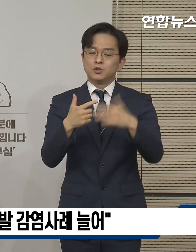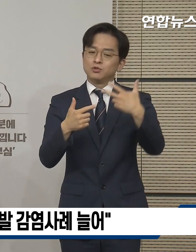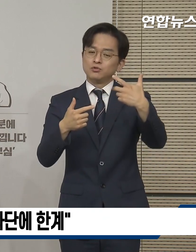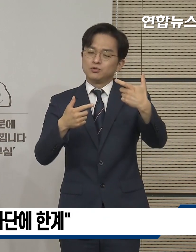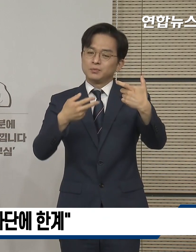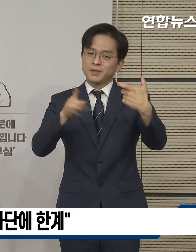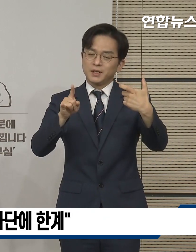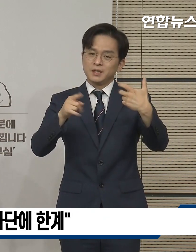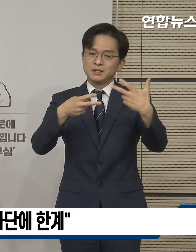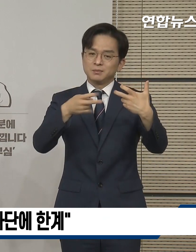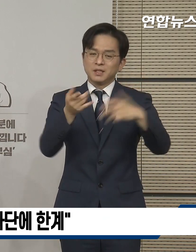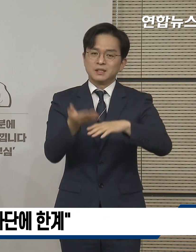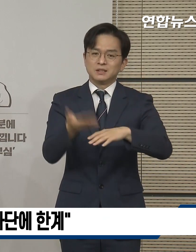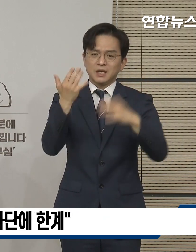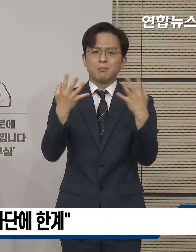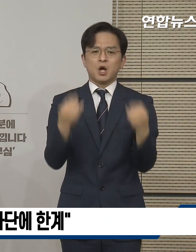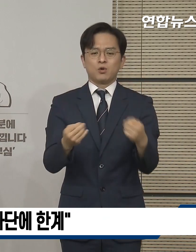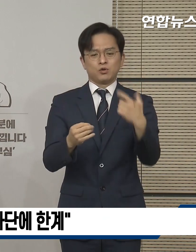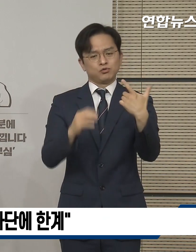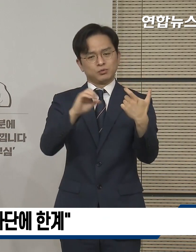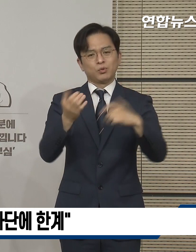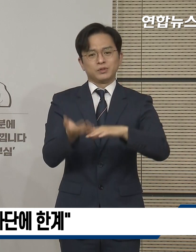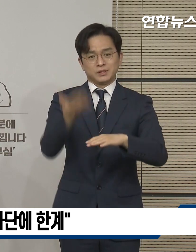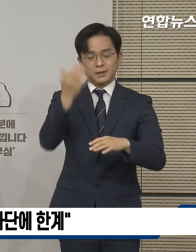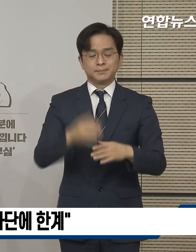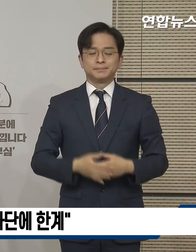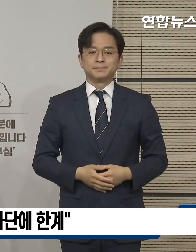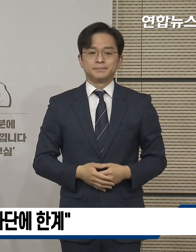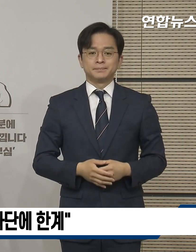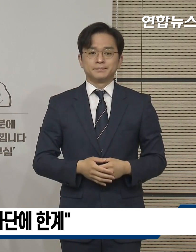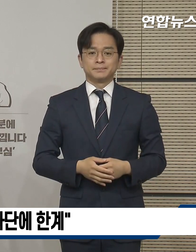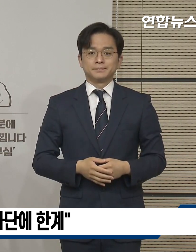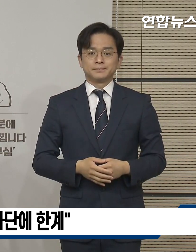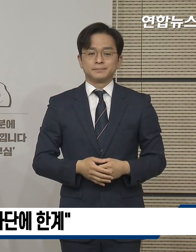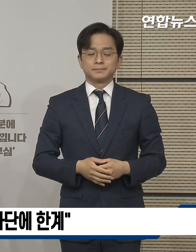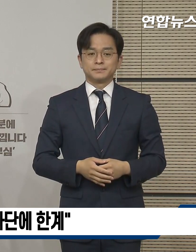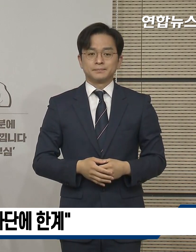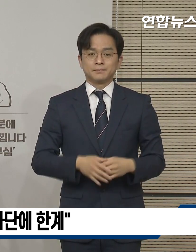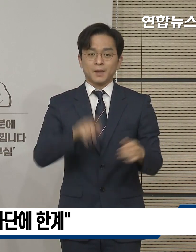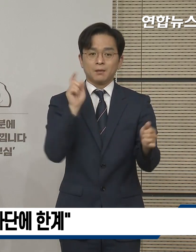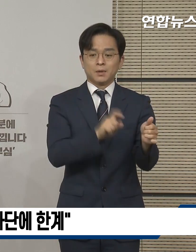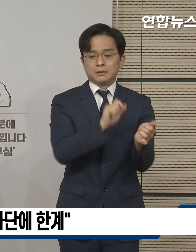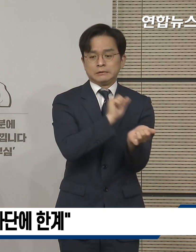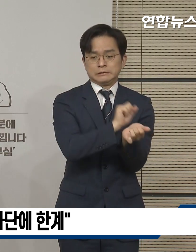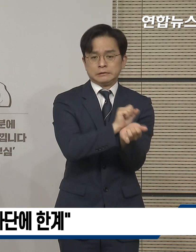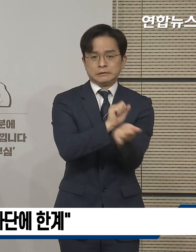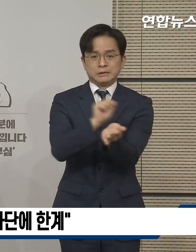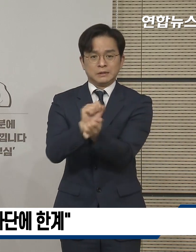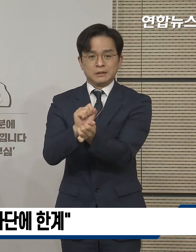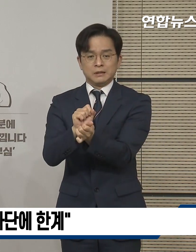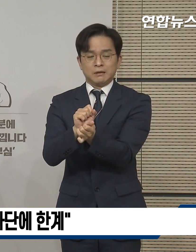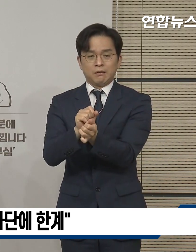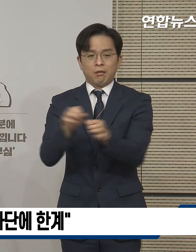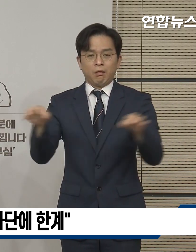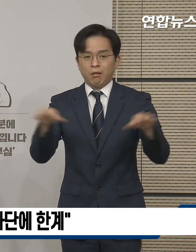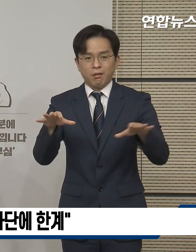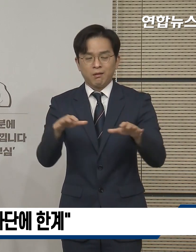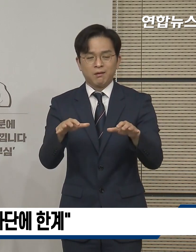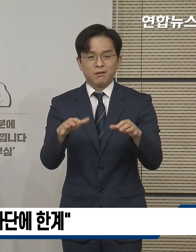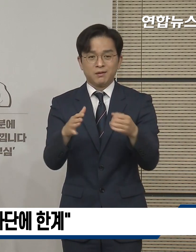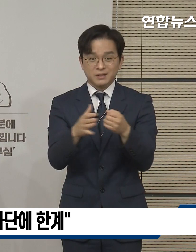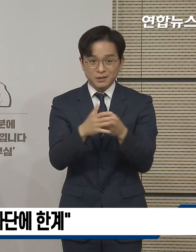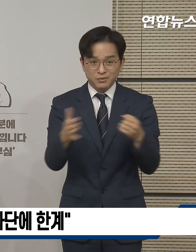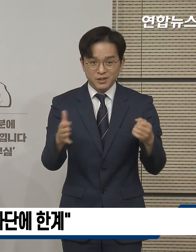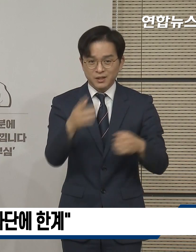점입니다. 빠른 전파 속도와 확산으로 인해 접촉자 추적